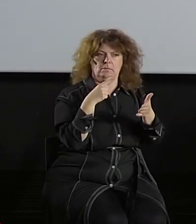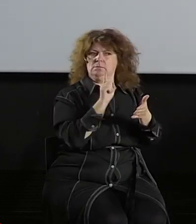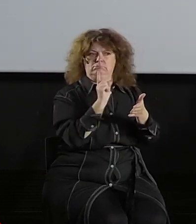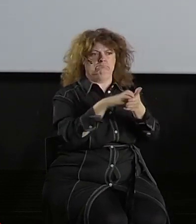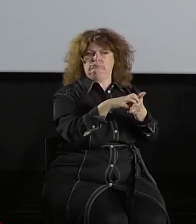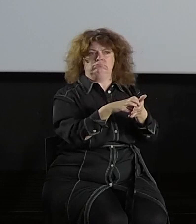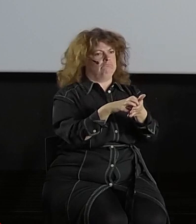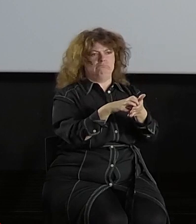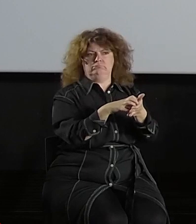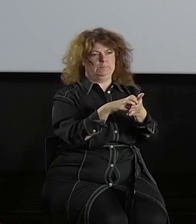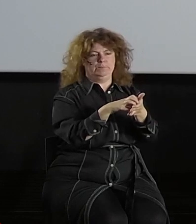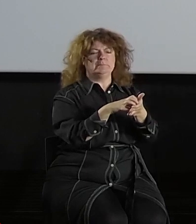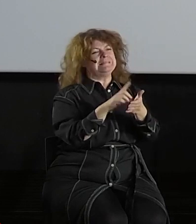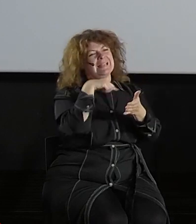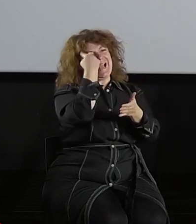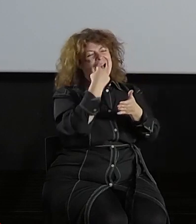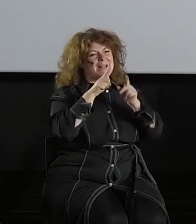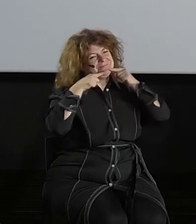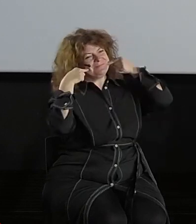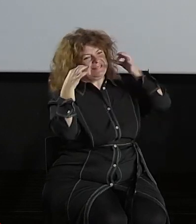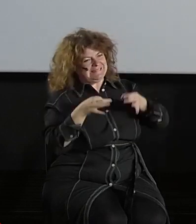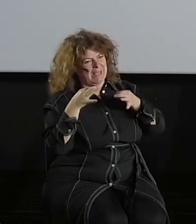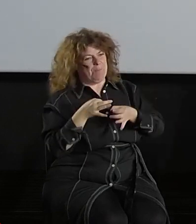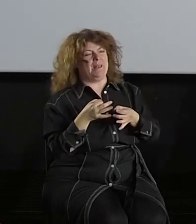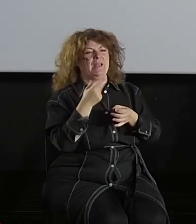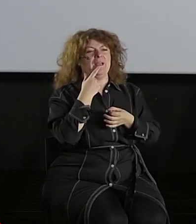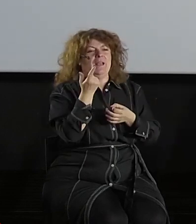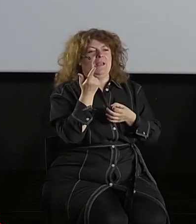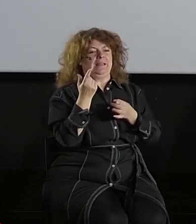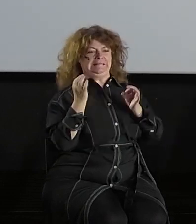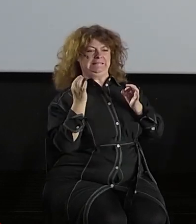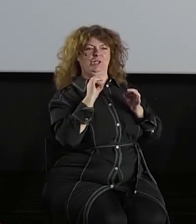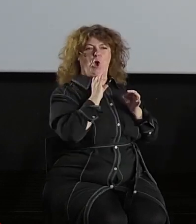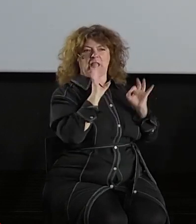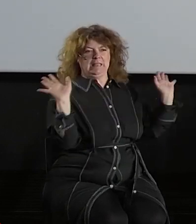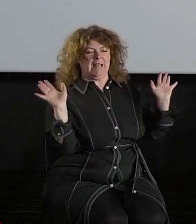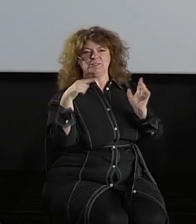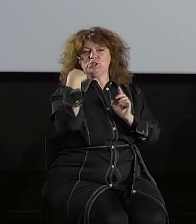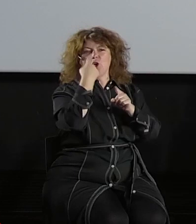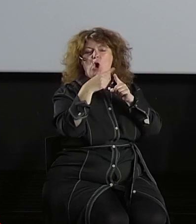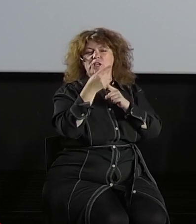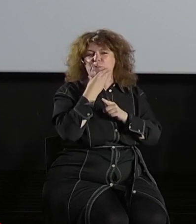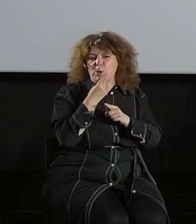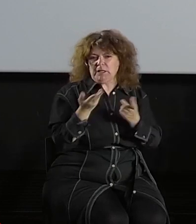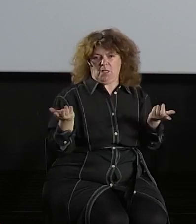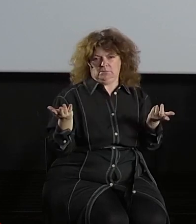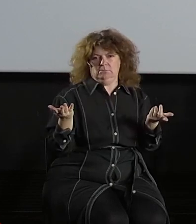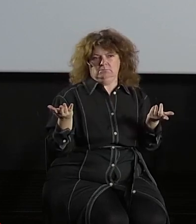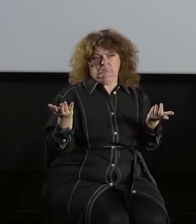se permitía no tenía que salir siempre sonriendo siempre contenta siempre hablando de cosas bonitas entonces bueno esa fue una lucha claro